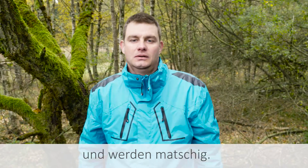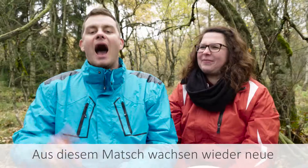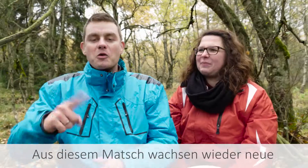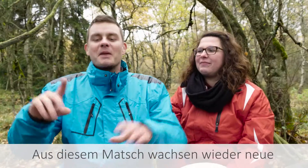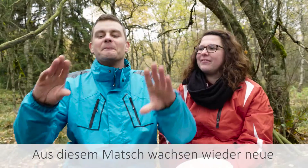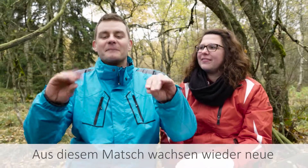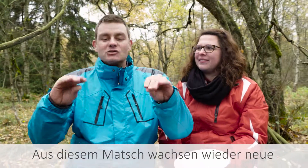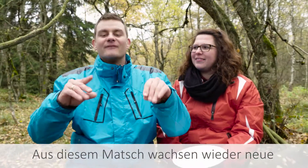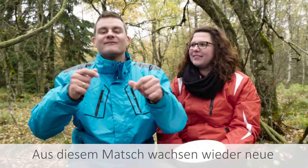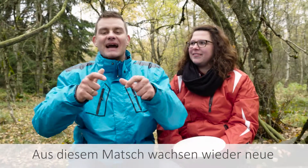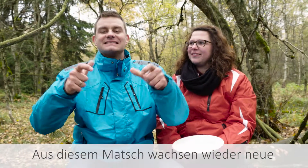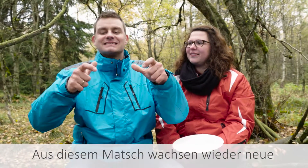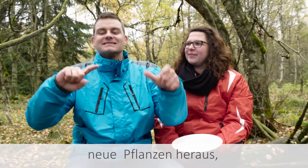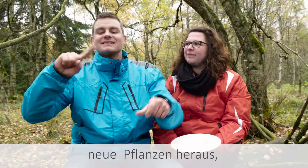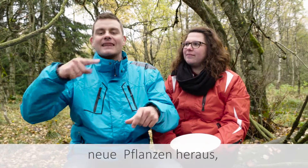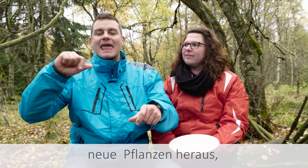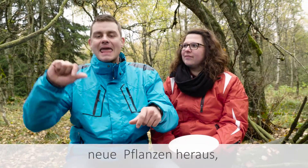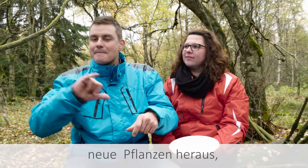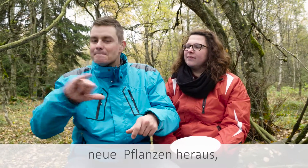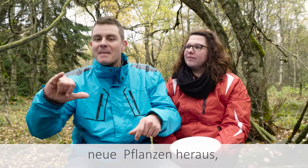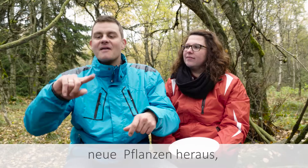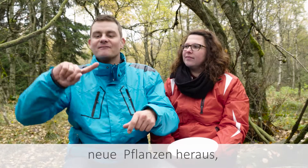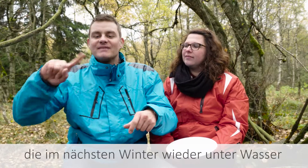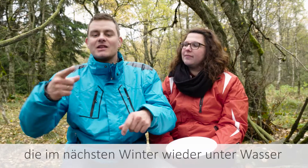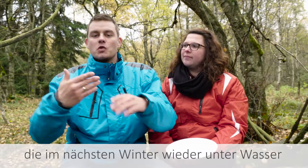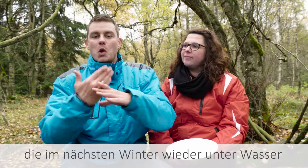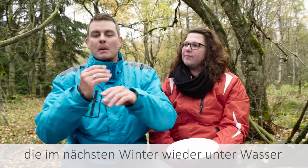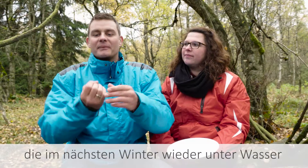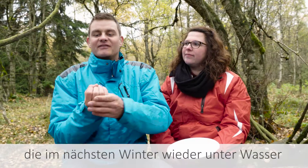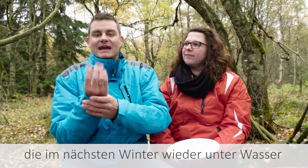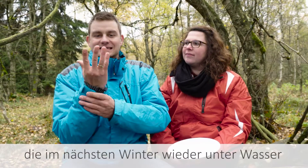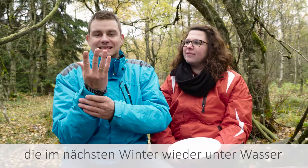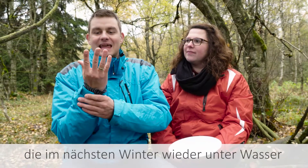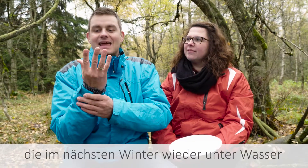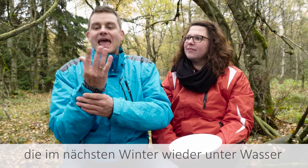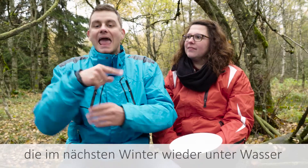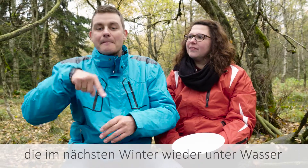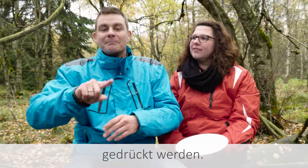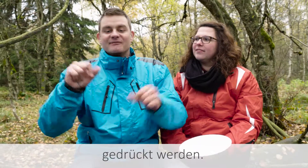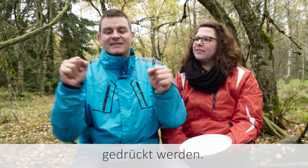Aus diesem Matsch wachsen wieder neue Pflanzen heraus, die im nächsten Winter wieder unter Wasser gedrückt